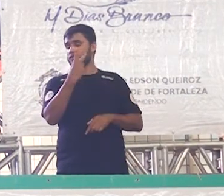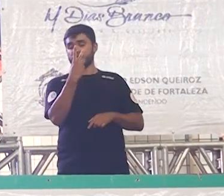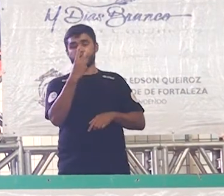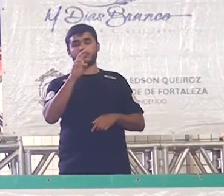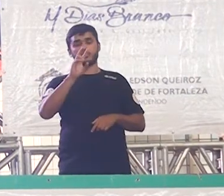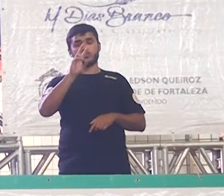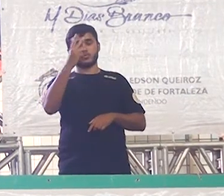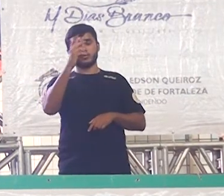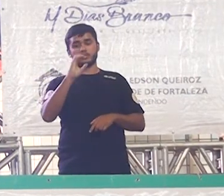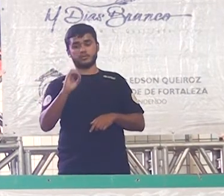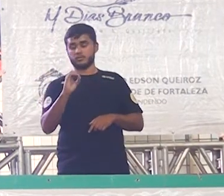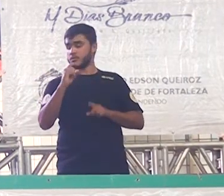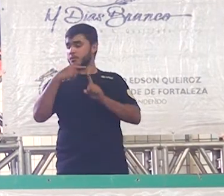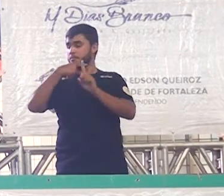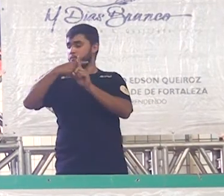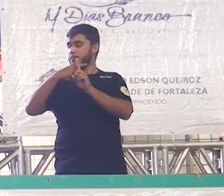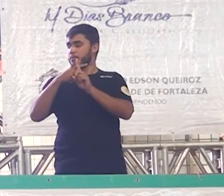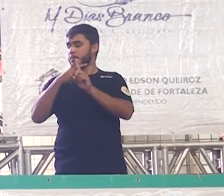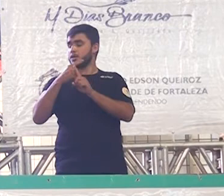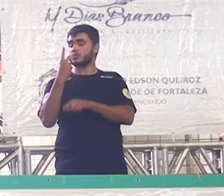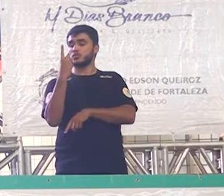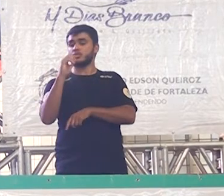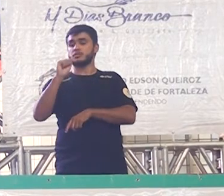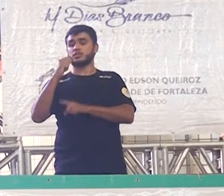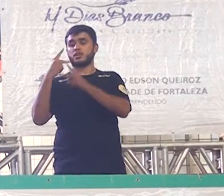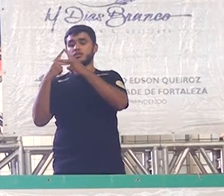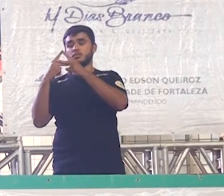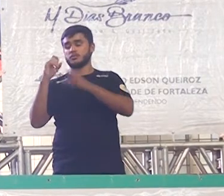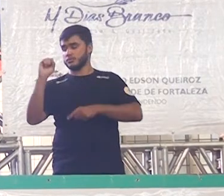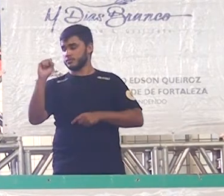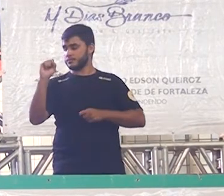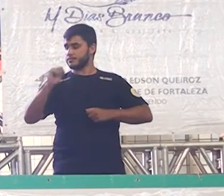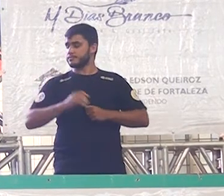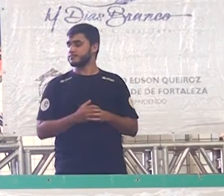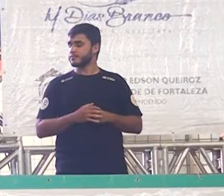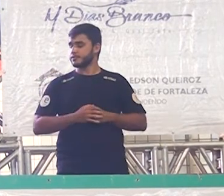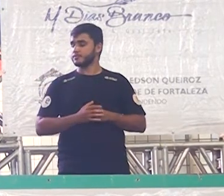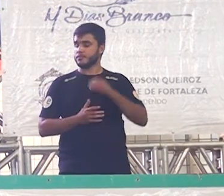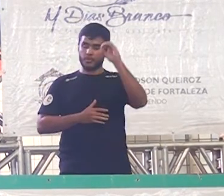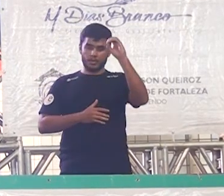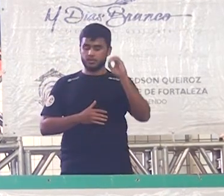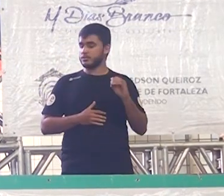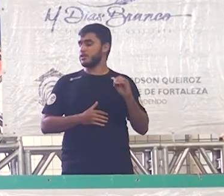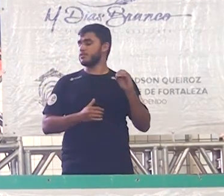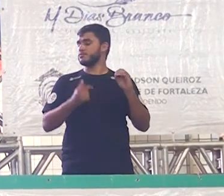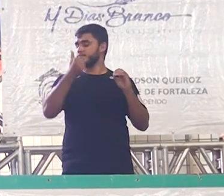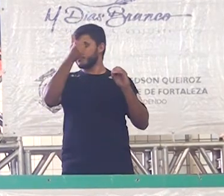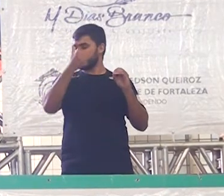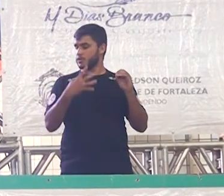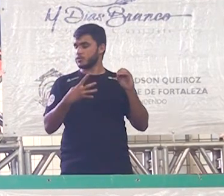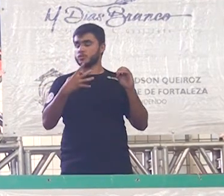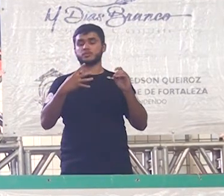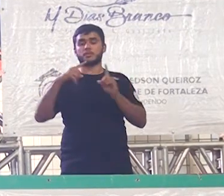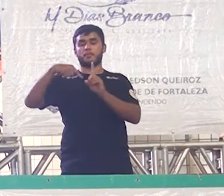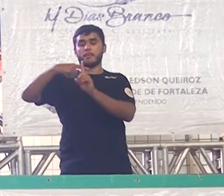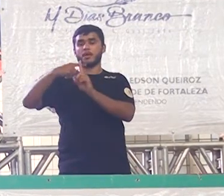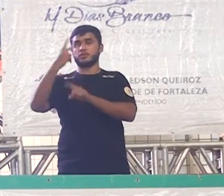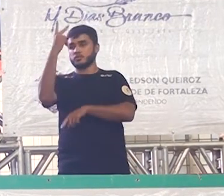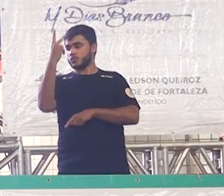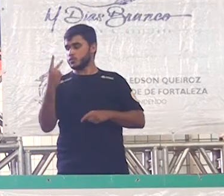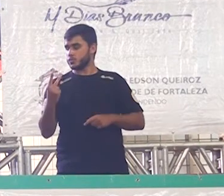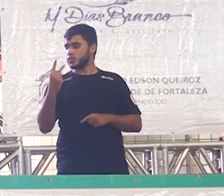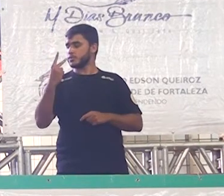na pirâmide da sabedoria. Eu vou parar, minha velocidade final é 0. Eu estava